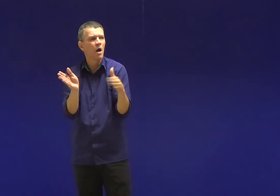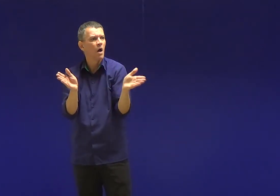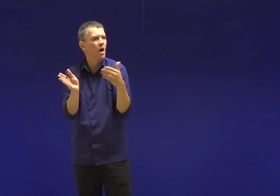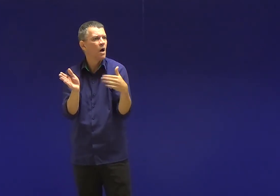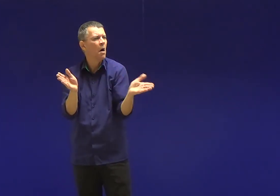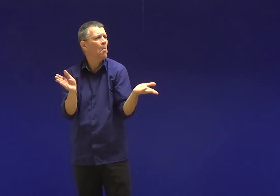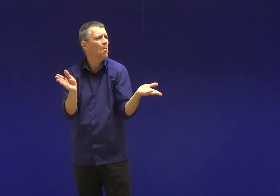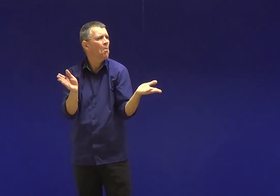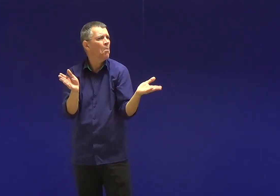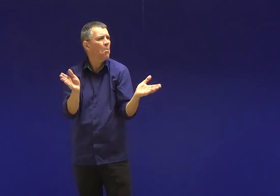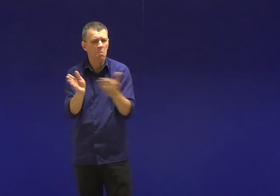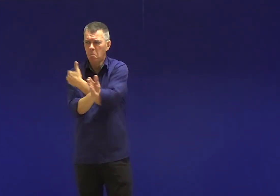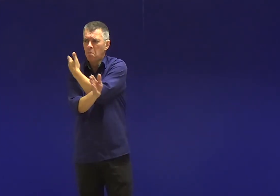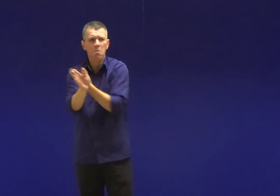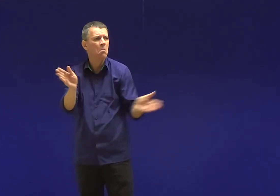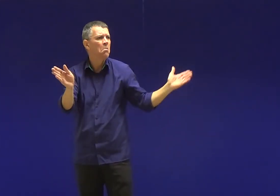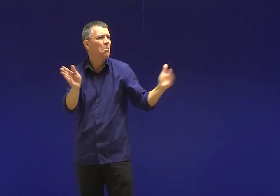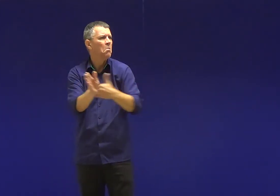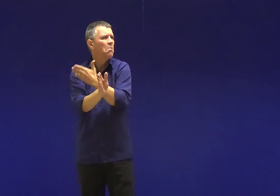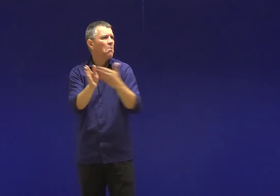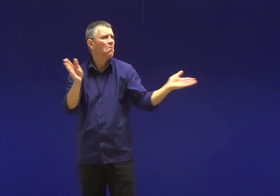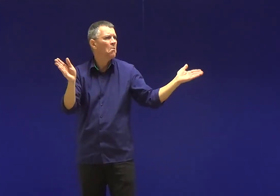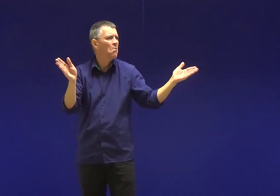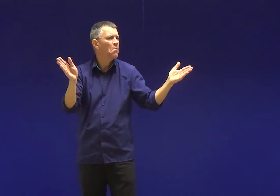Tanta gente saindo do caminho, gente.